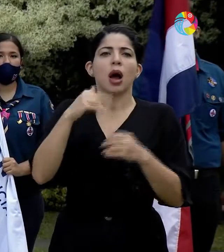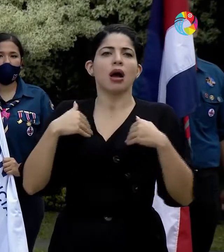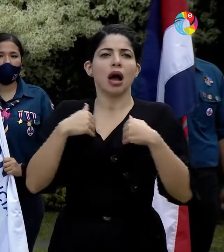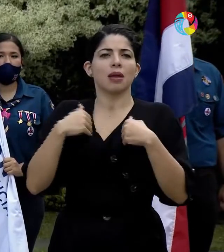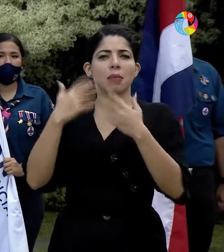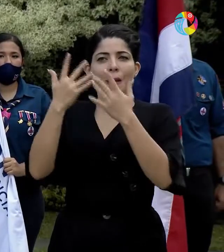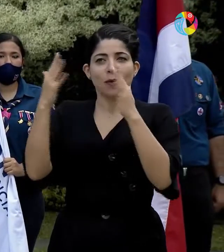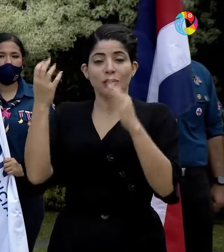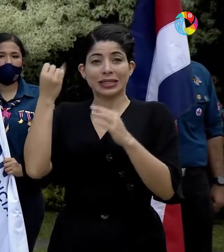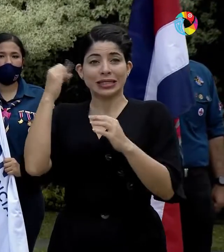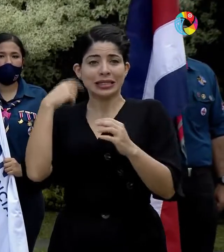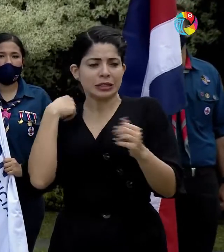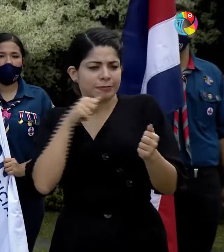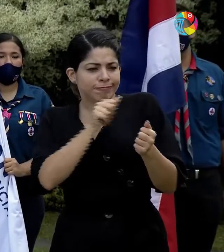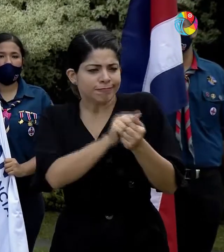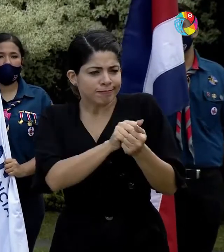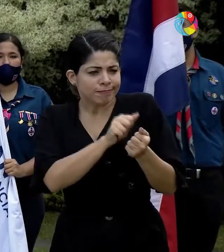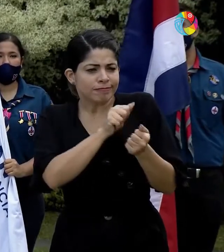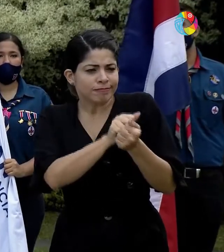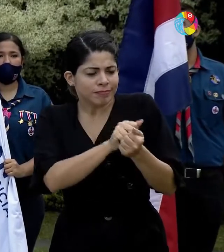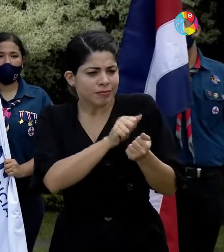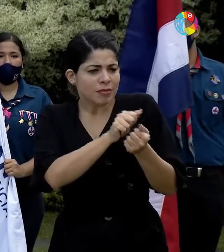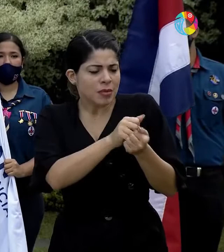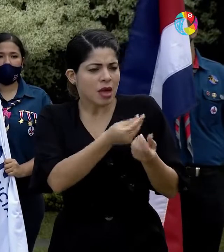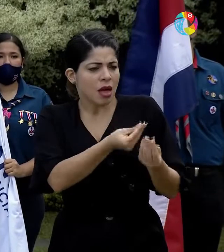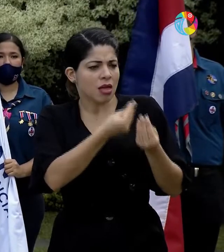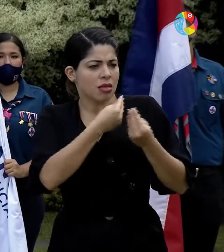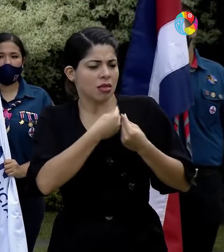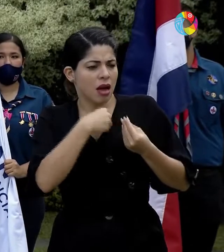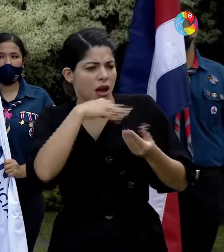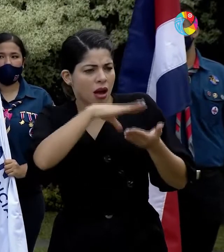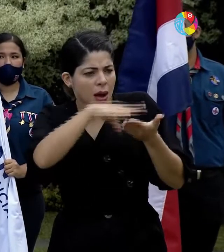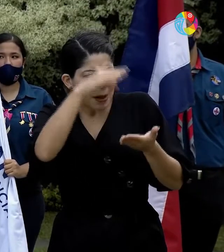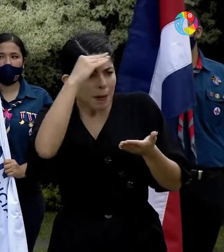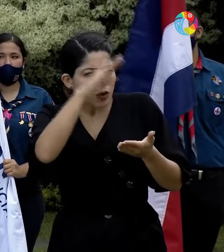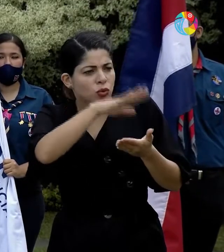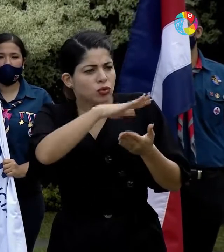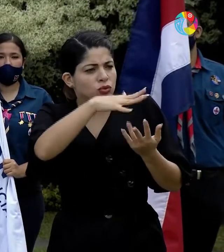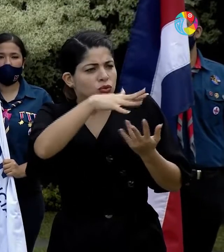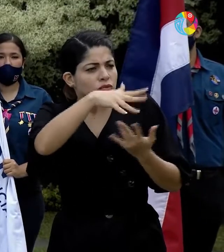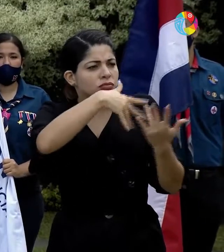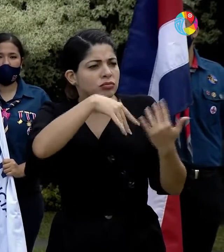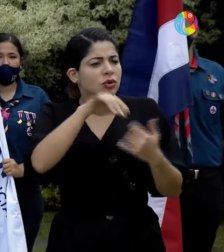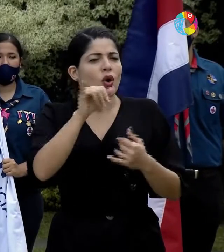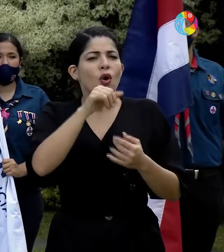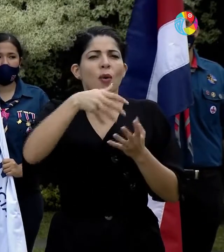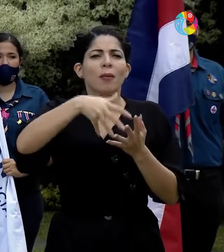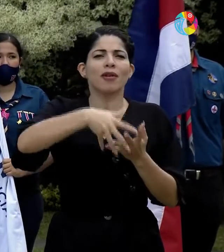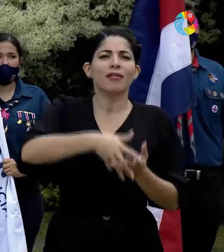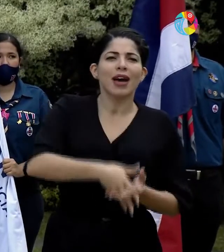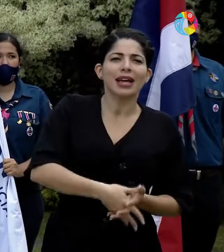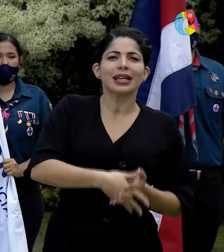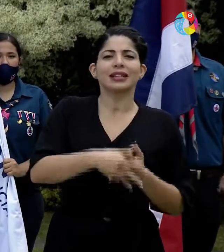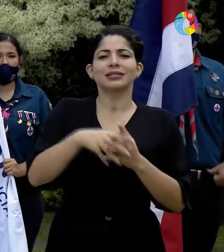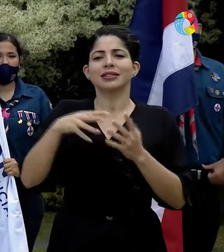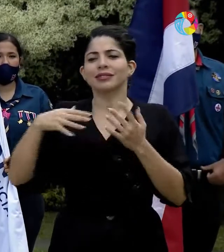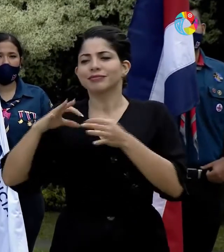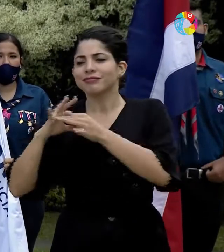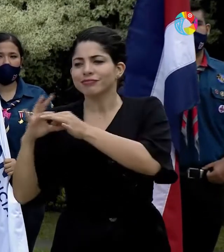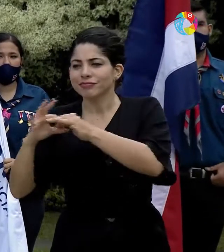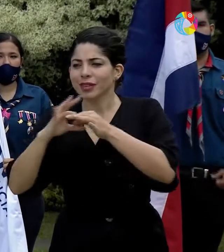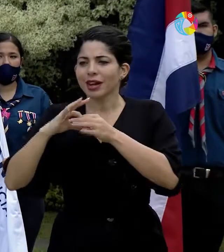lo acompañamos todo el día, nos da cabida aprender de todo el ecosistema, de nuestras raíces, migraciones, relación con